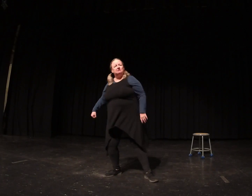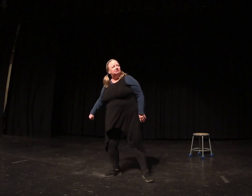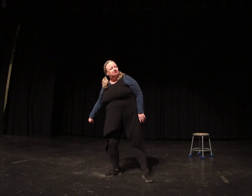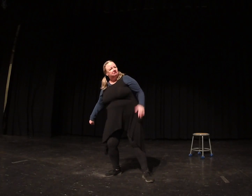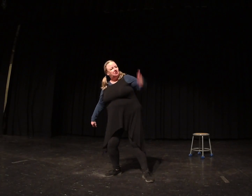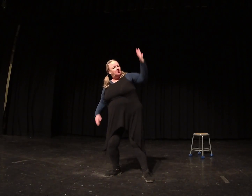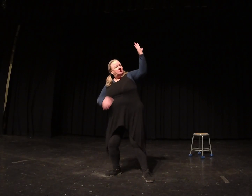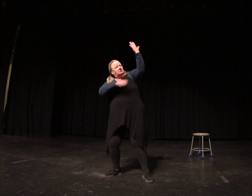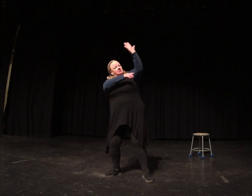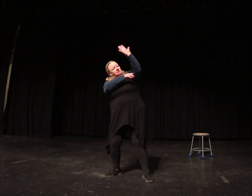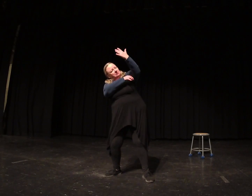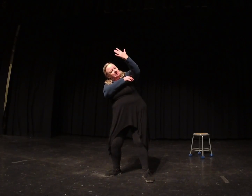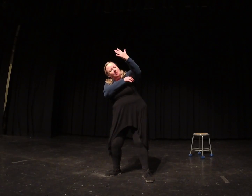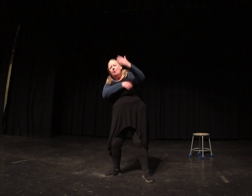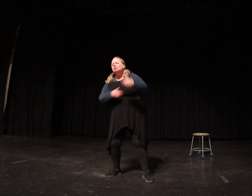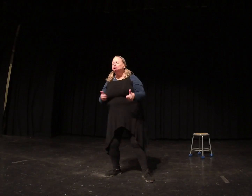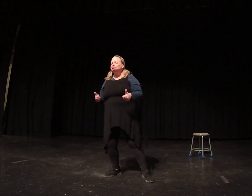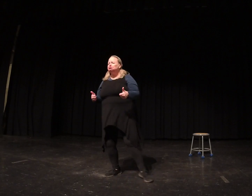Bon, OK.